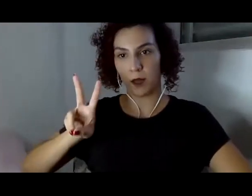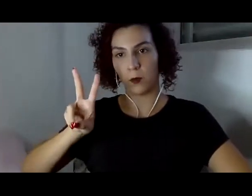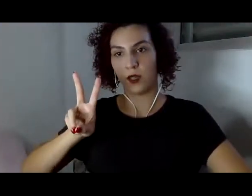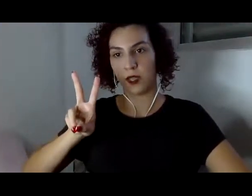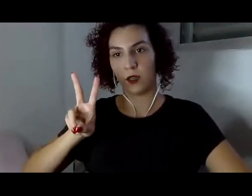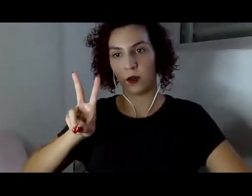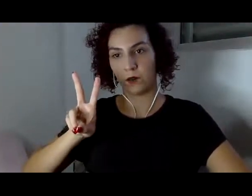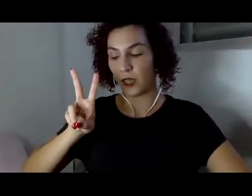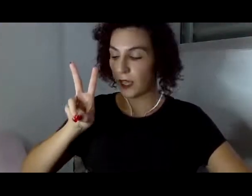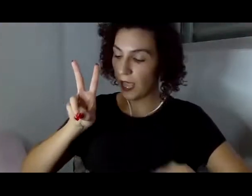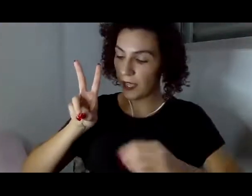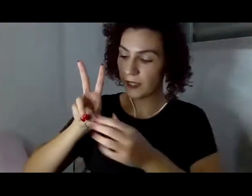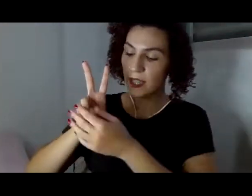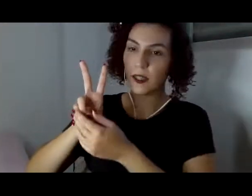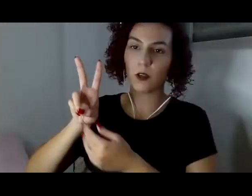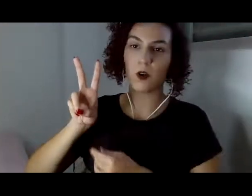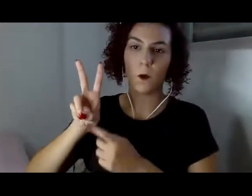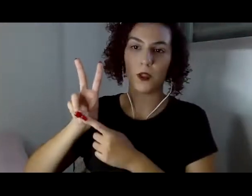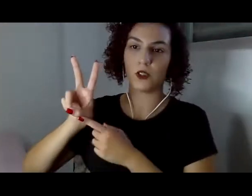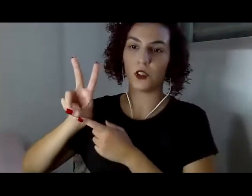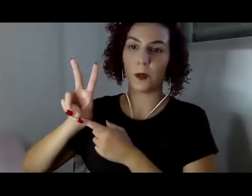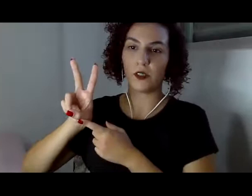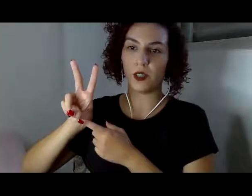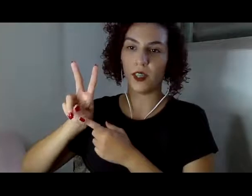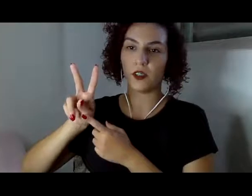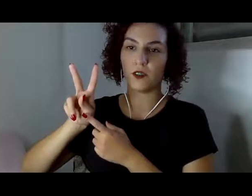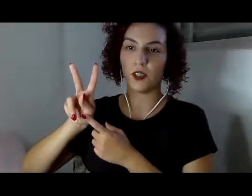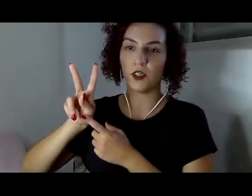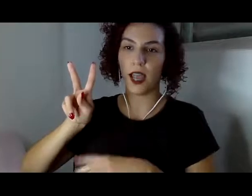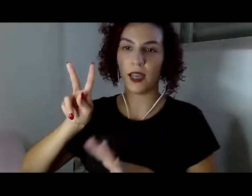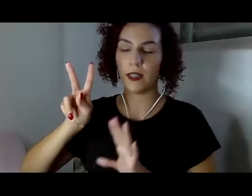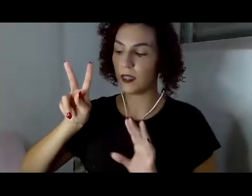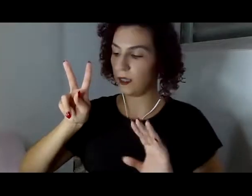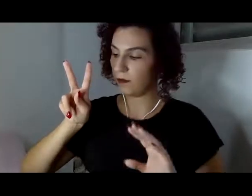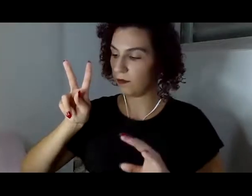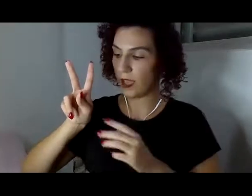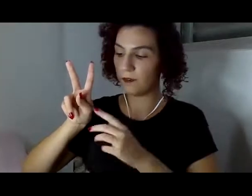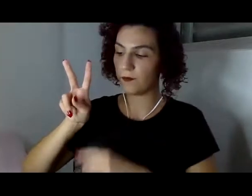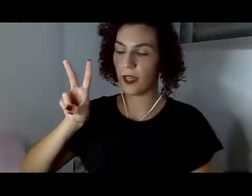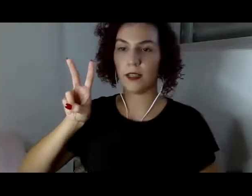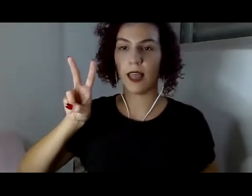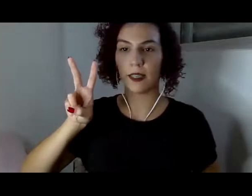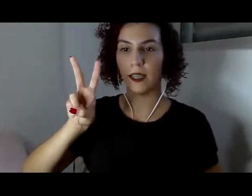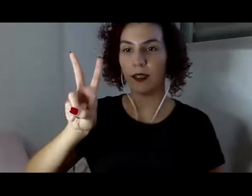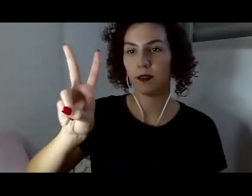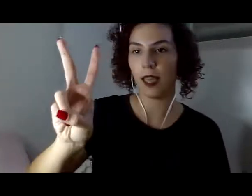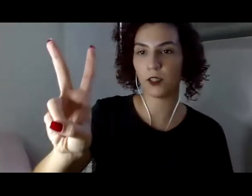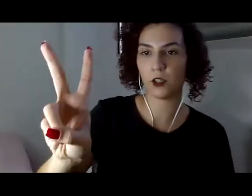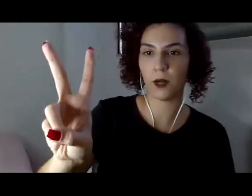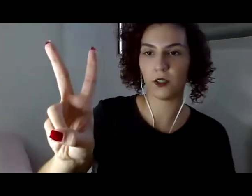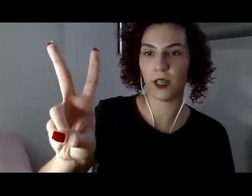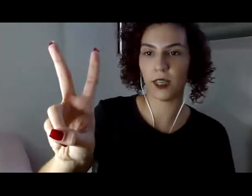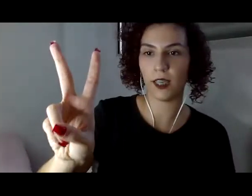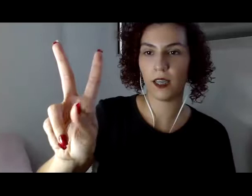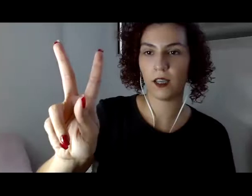um paz e amor assim, ó. E aí, esse dedão que normalmente a gente prende aqui, a gente vai tirar ele daqui, né? Ele tá aqui, né? A